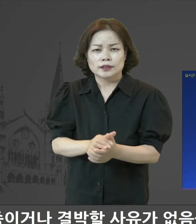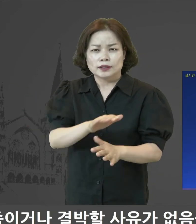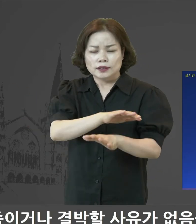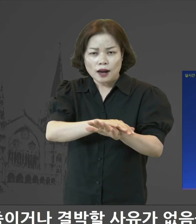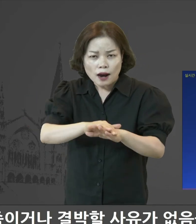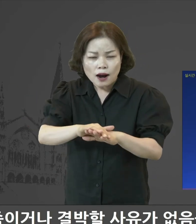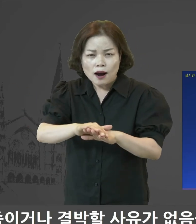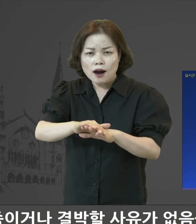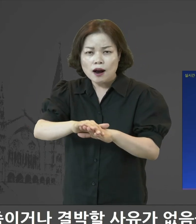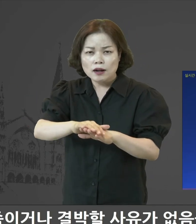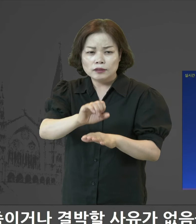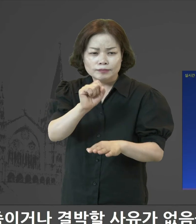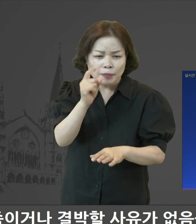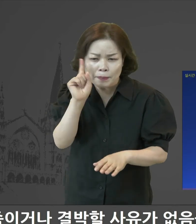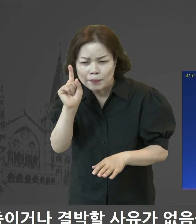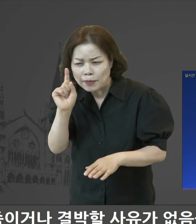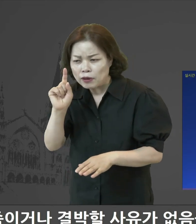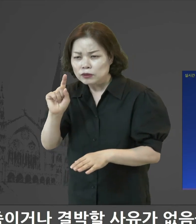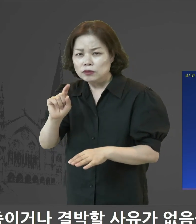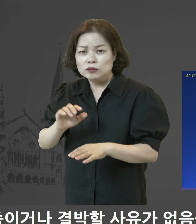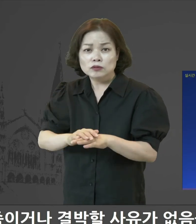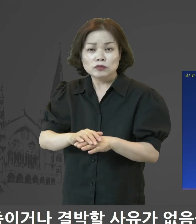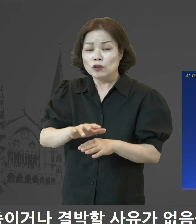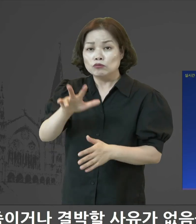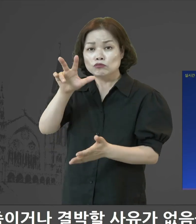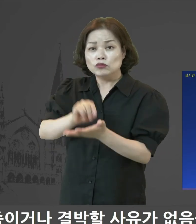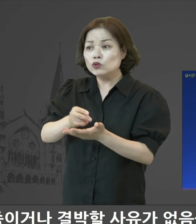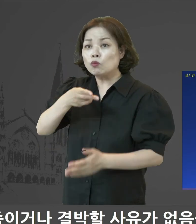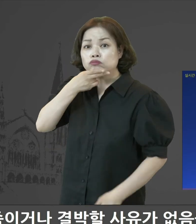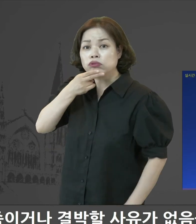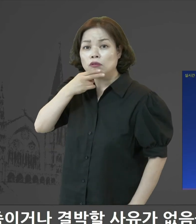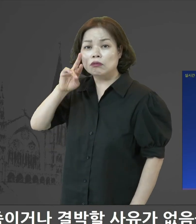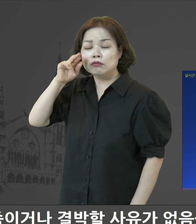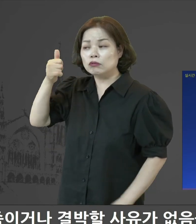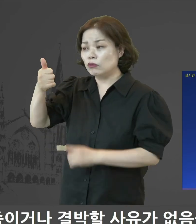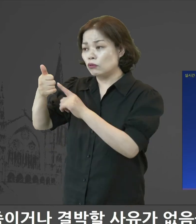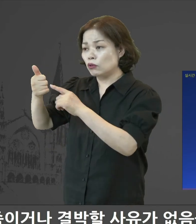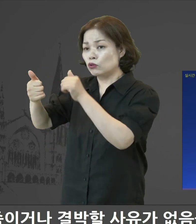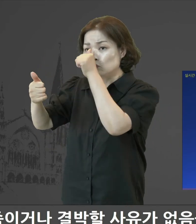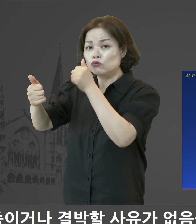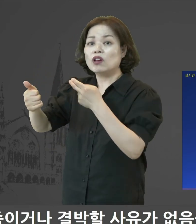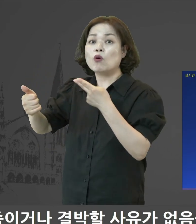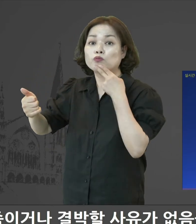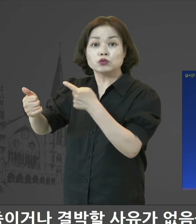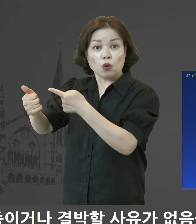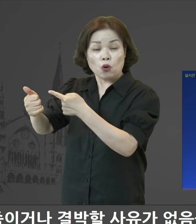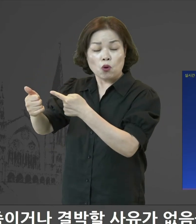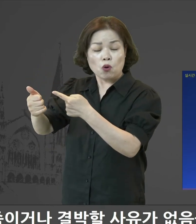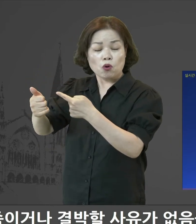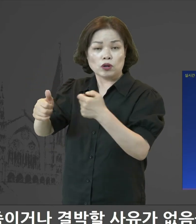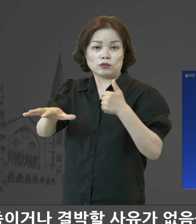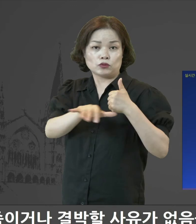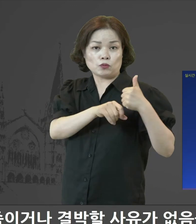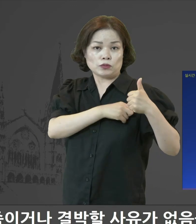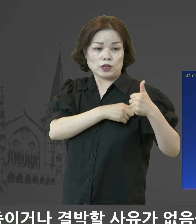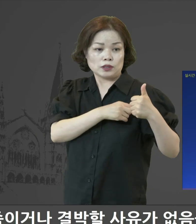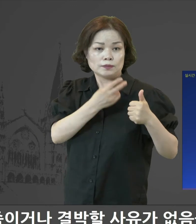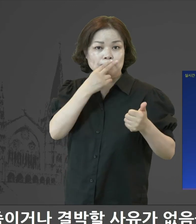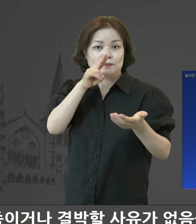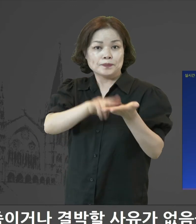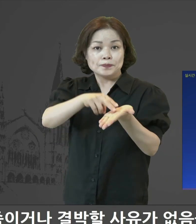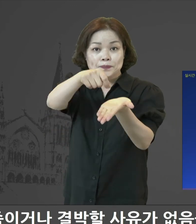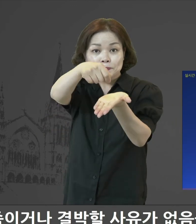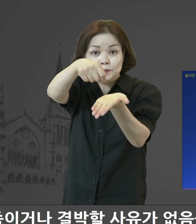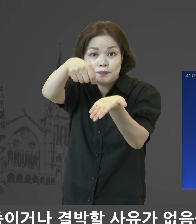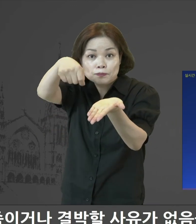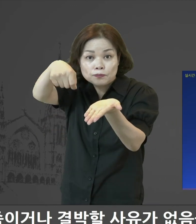다 캐봤는데 제가 볼 때는 무죄입니다. 그리고 이제 소견서를 써서 보내준 겁니다.